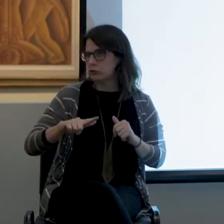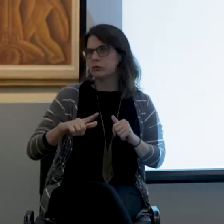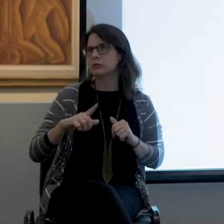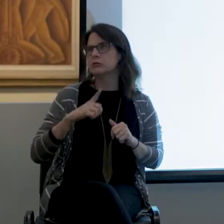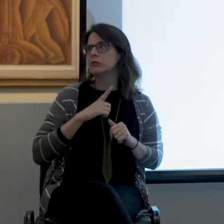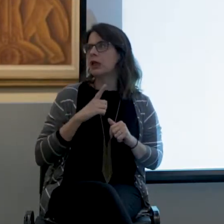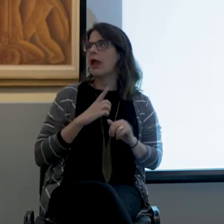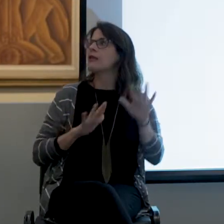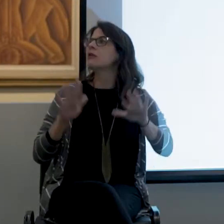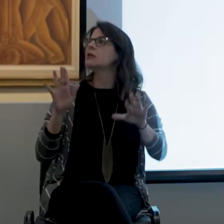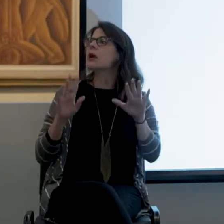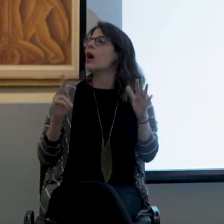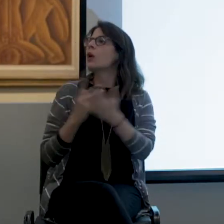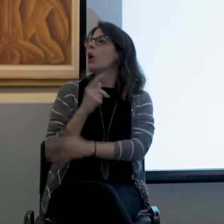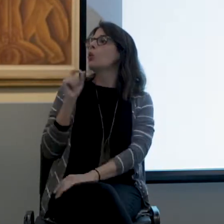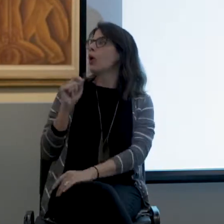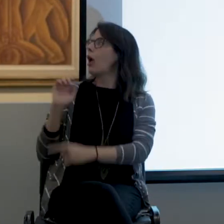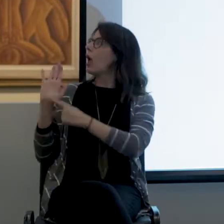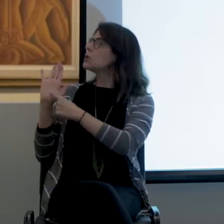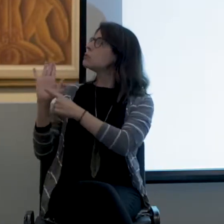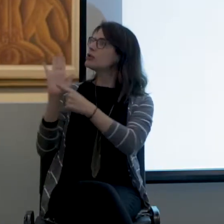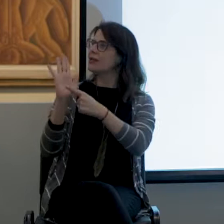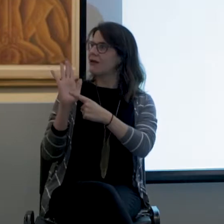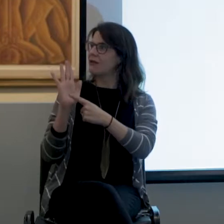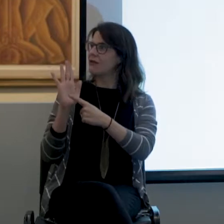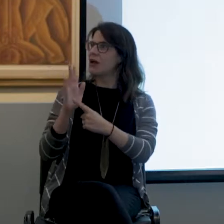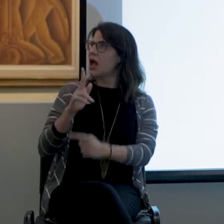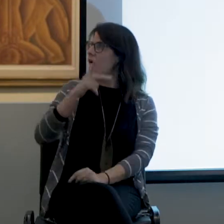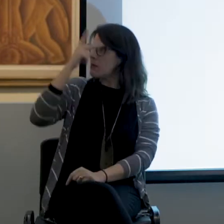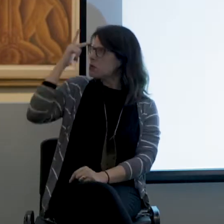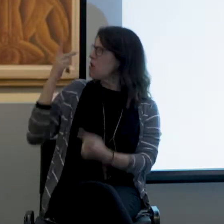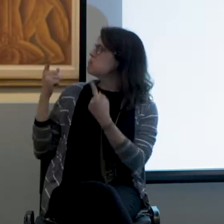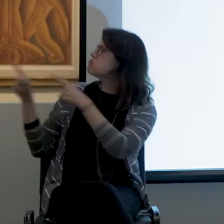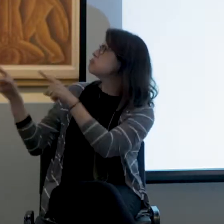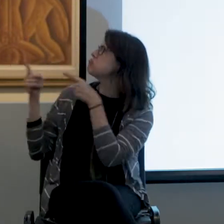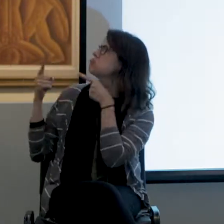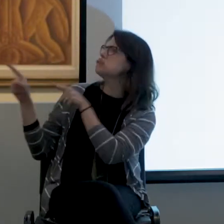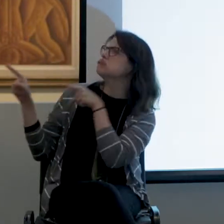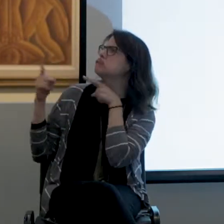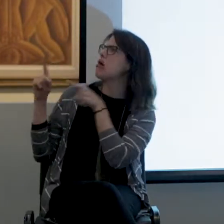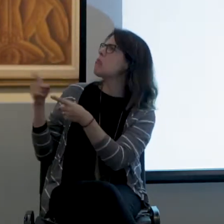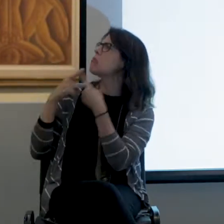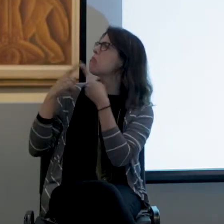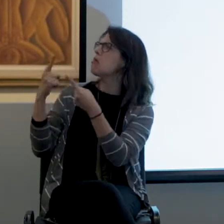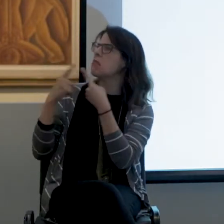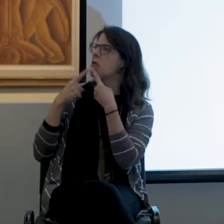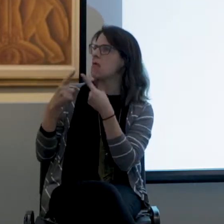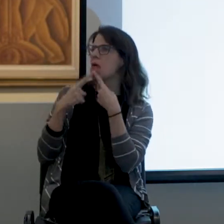Exposições são atacadas, birutas andam pela rua queimando